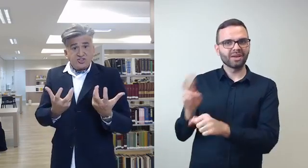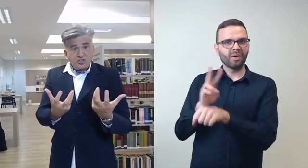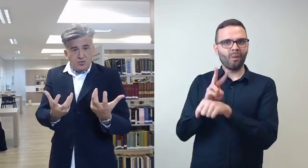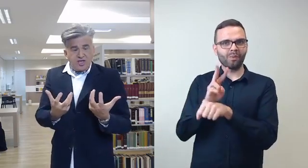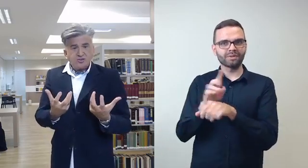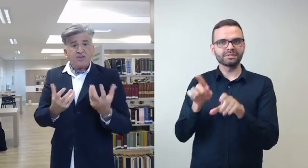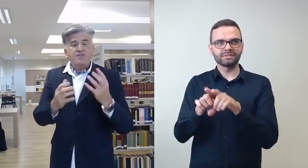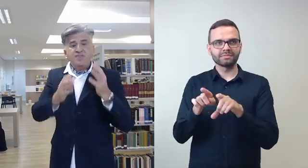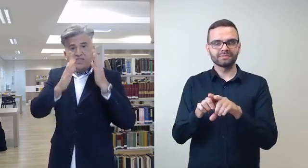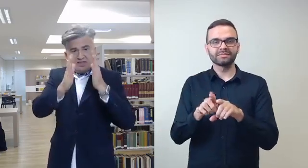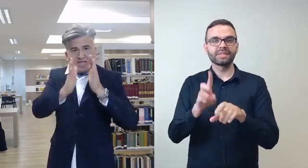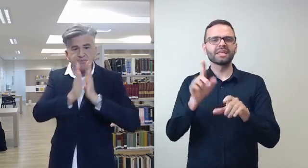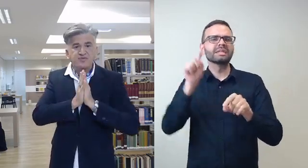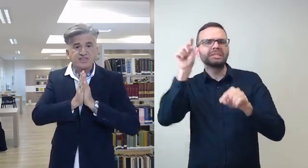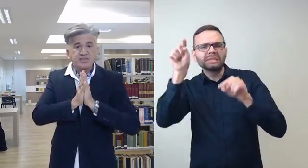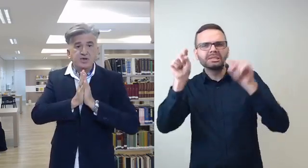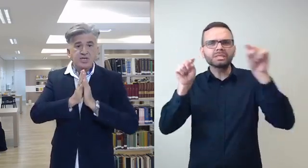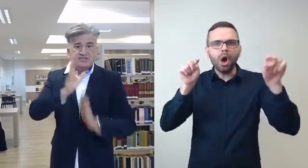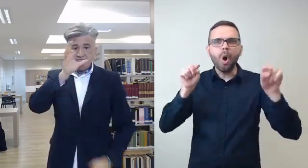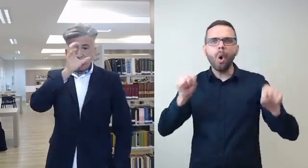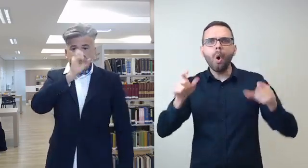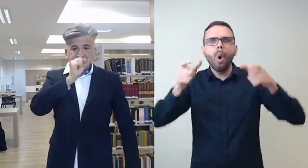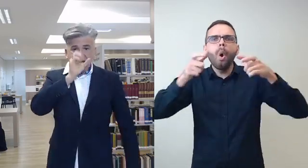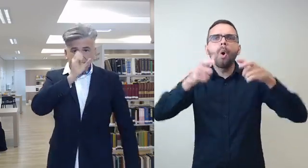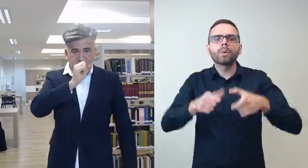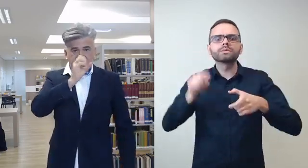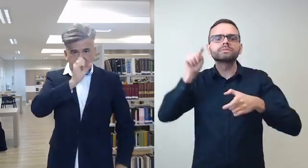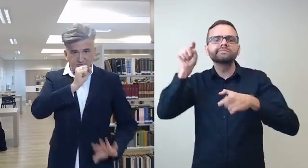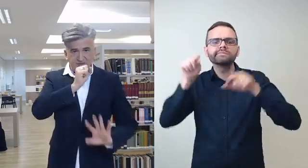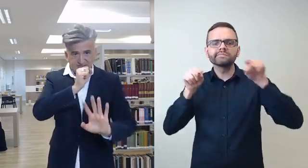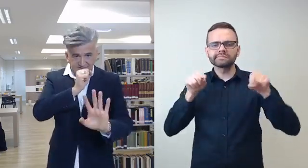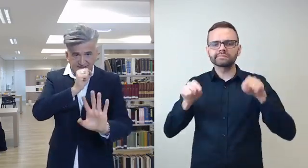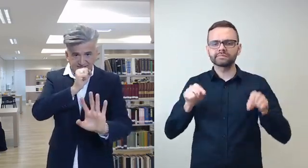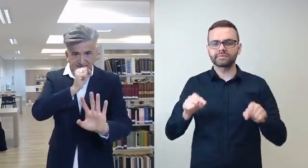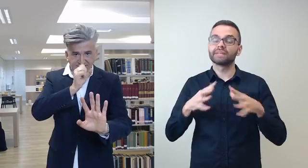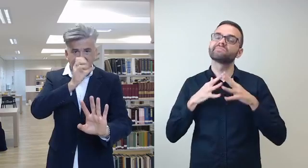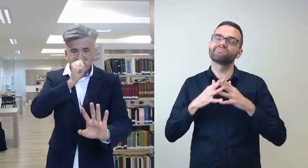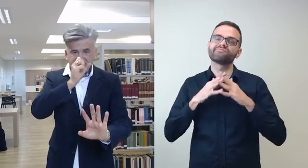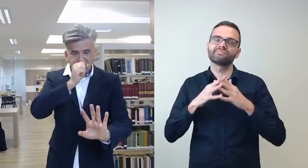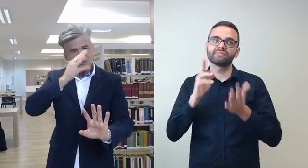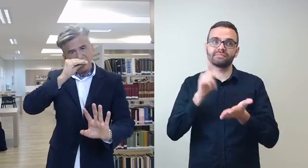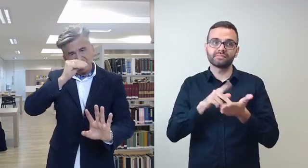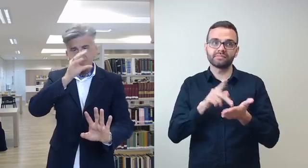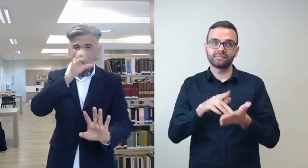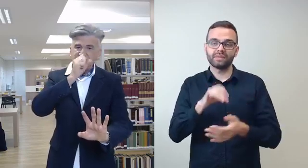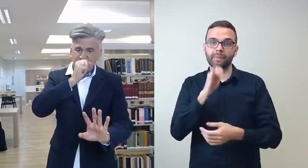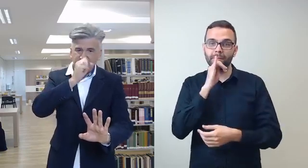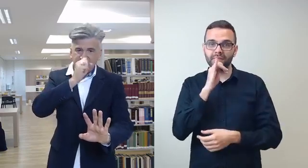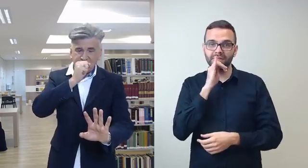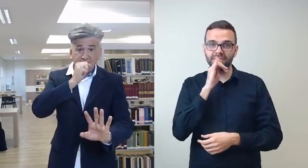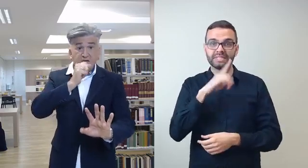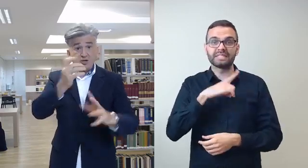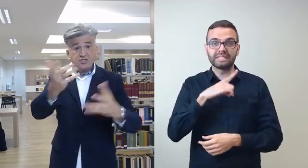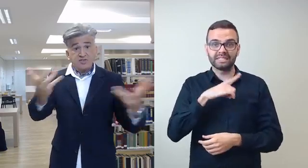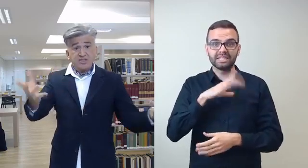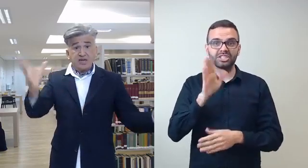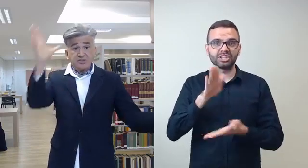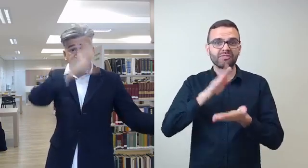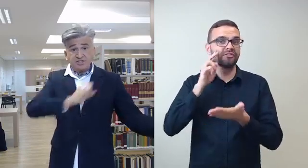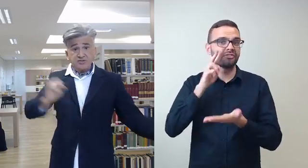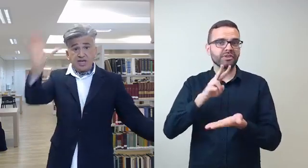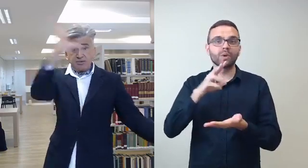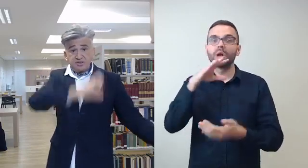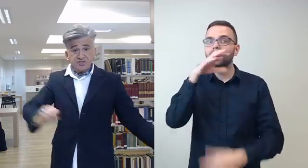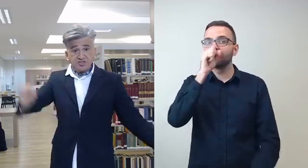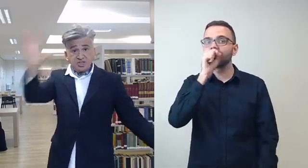é articular... Eu já vi intérprete fazendo... Vocês sabem que sábado, em geral, no Brasil é assim, né? Assim ou assim, mas em geral é assim. Eu já vi intérprete